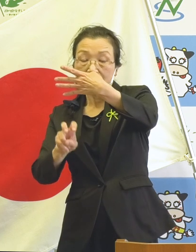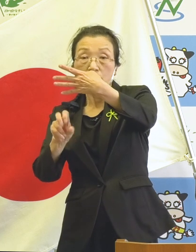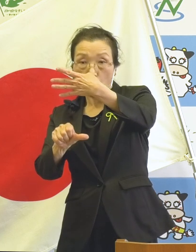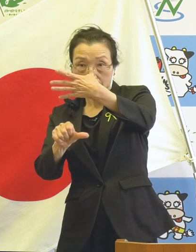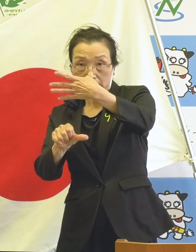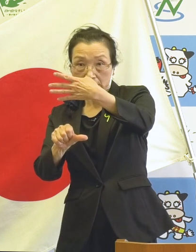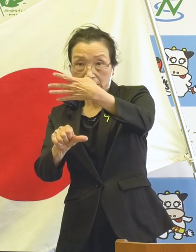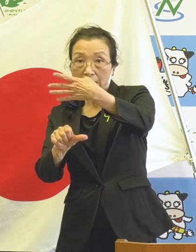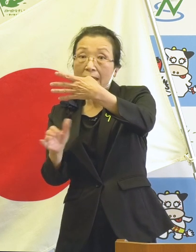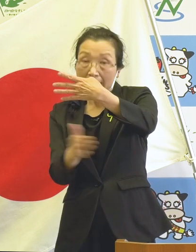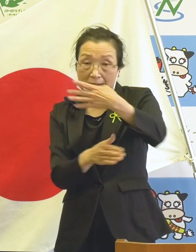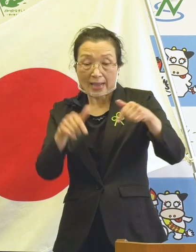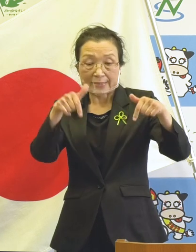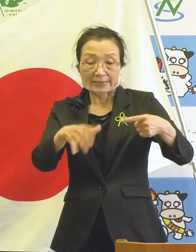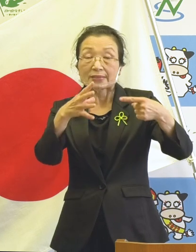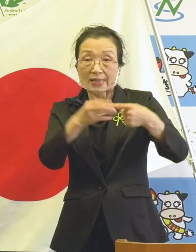日から